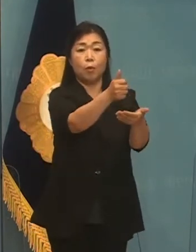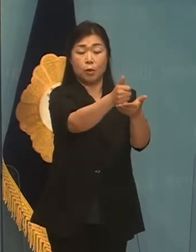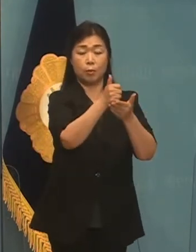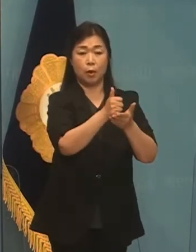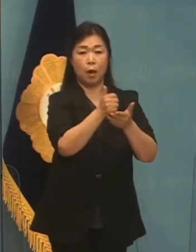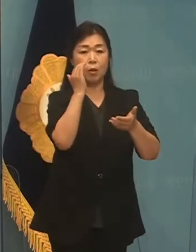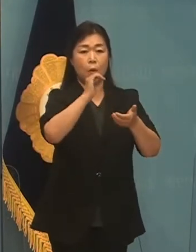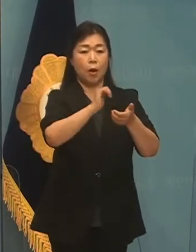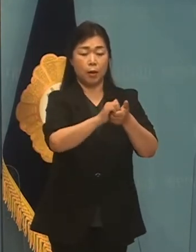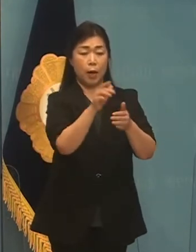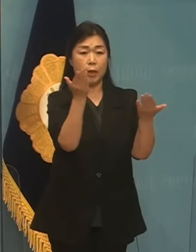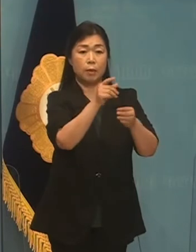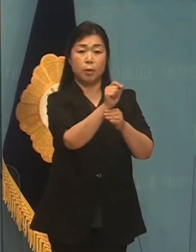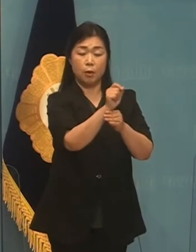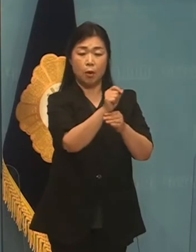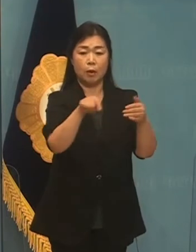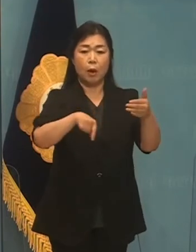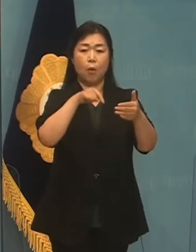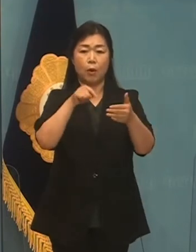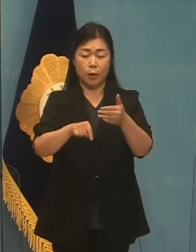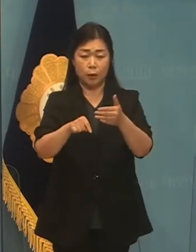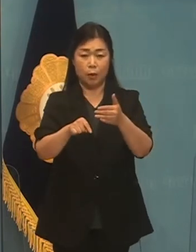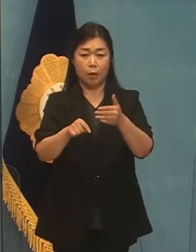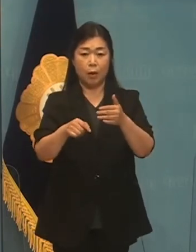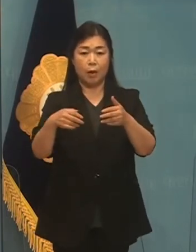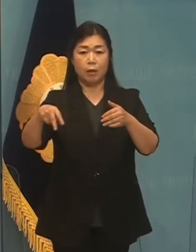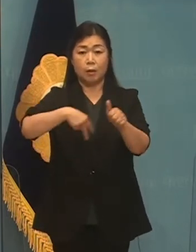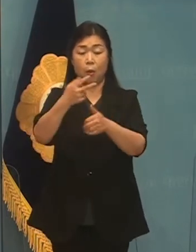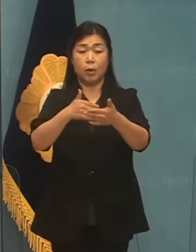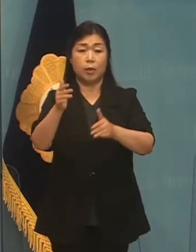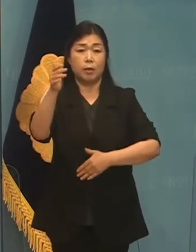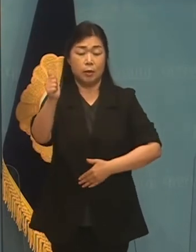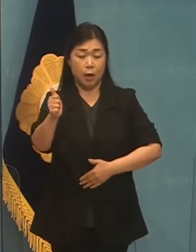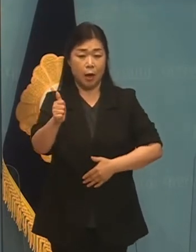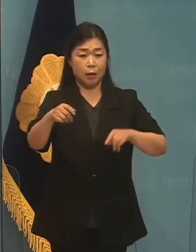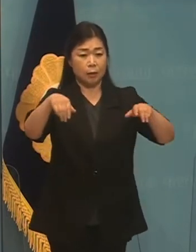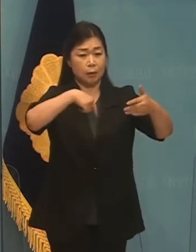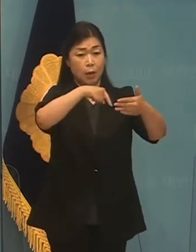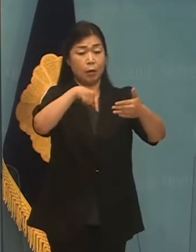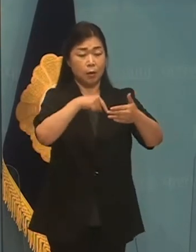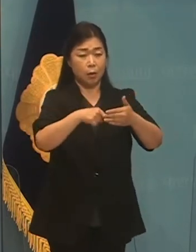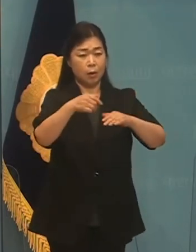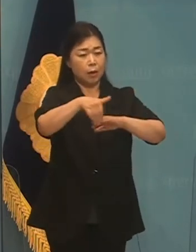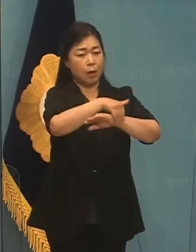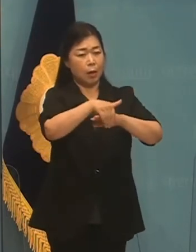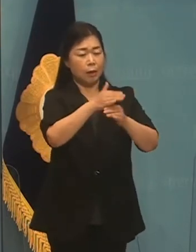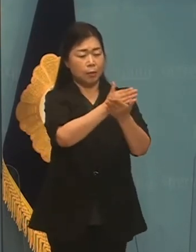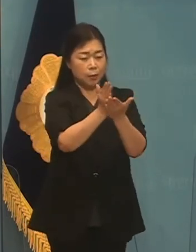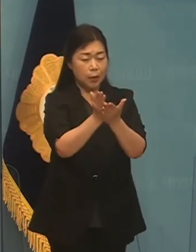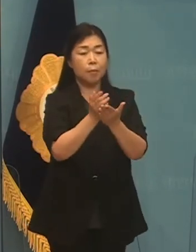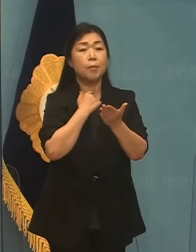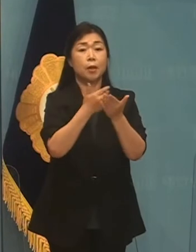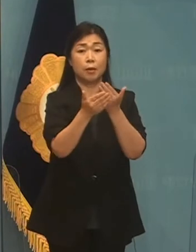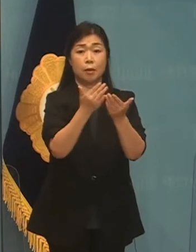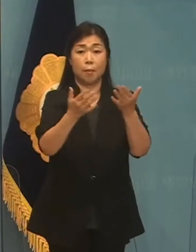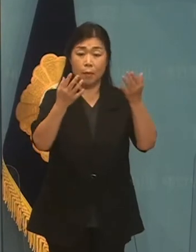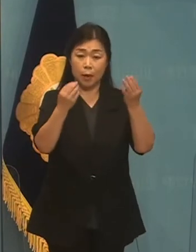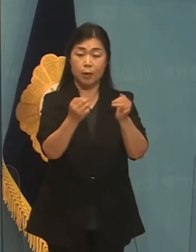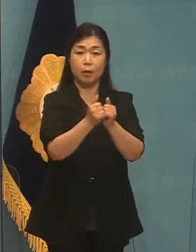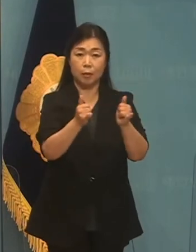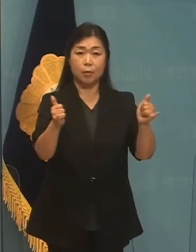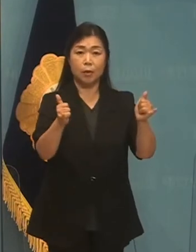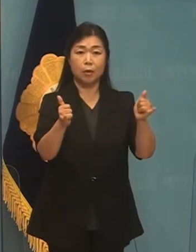정무비서관과 당 원내 전략상황실장 그리고 당 전략기획본부장을 두루 거친 국민의힘